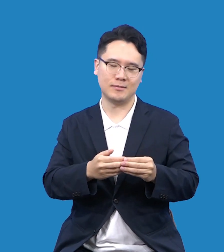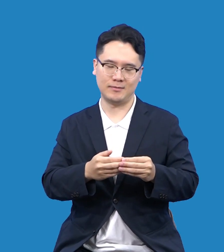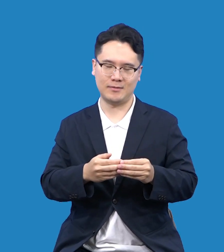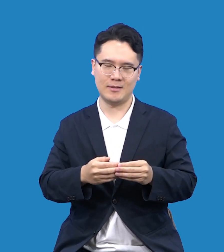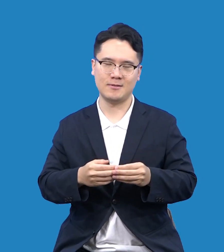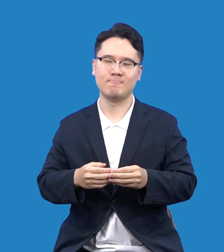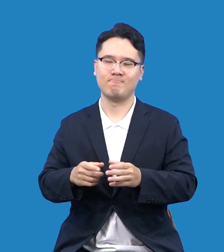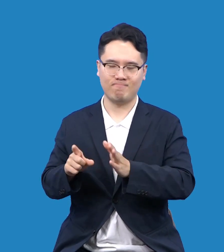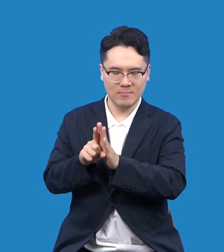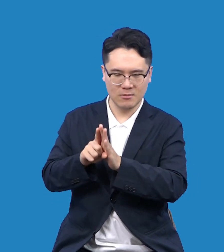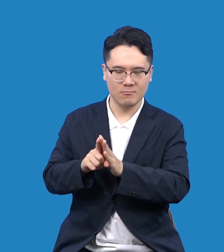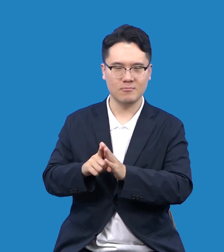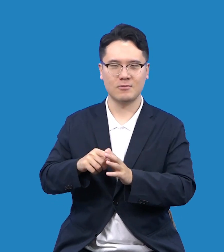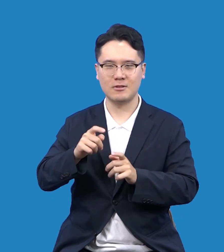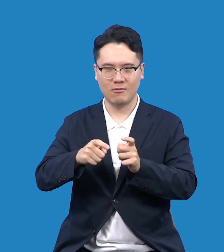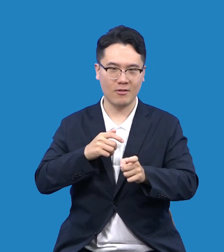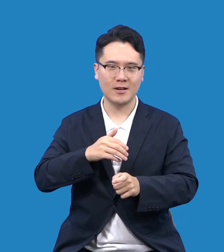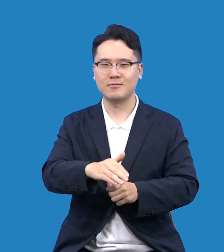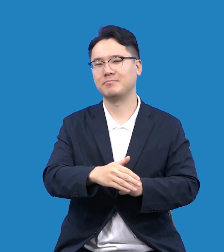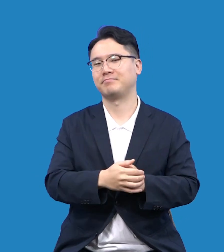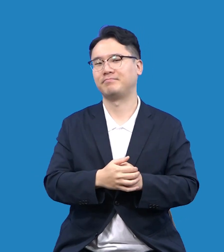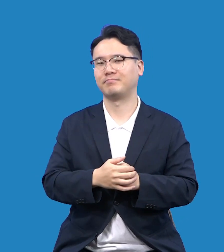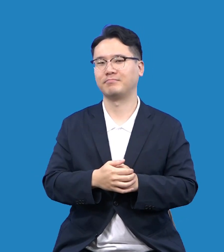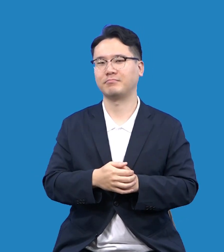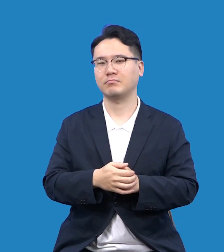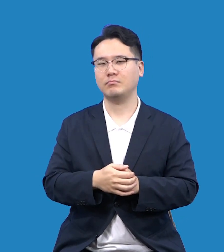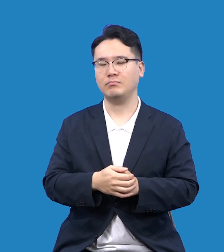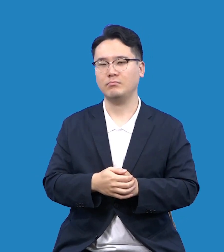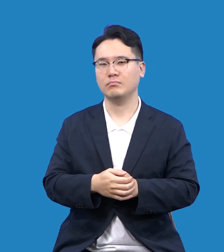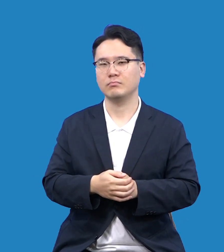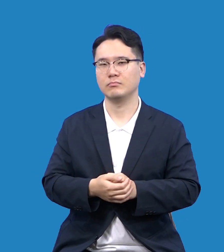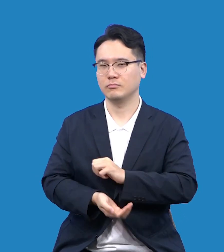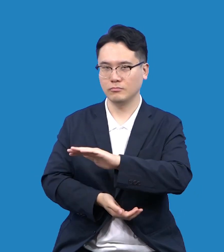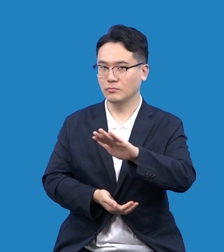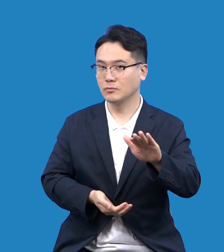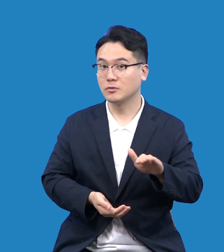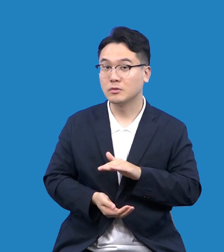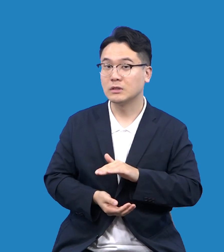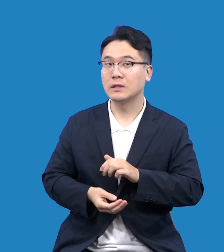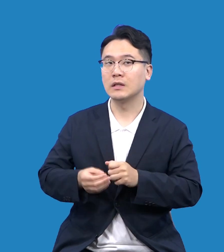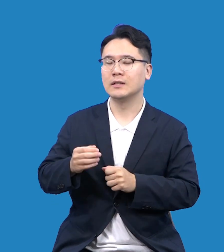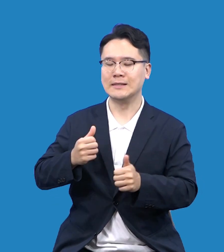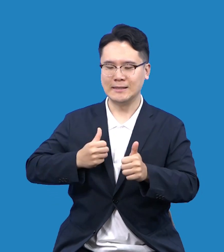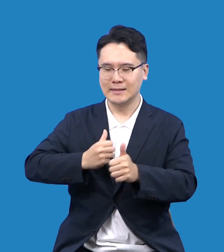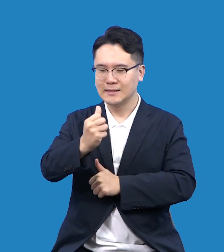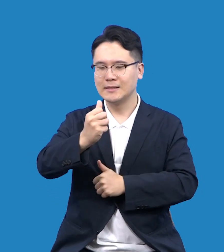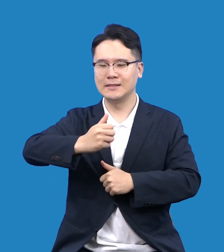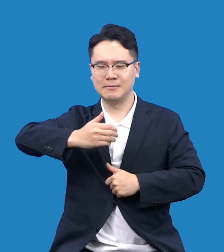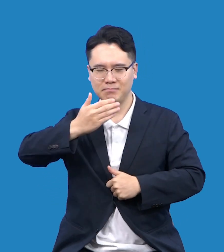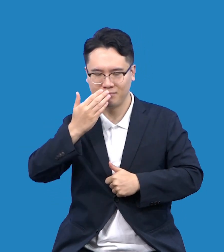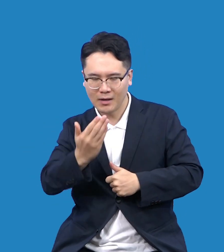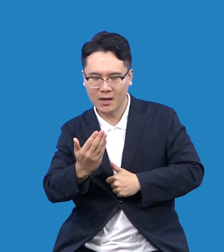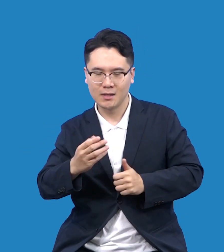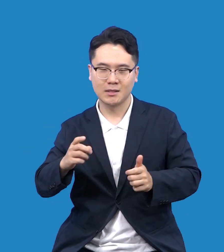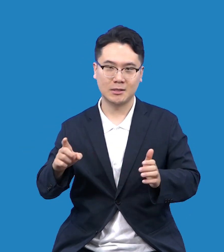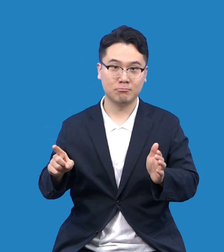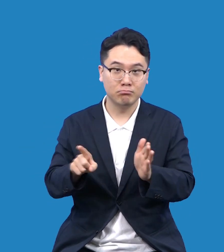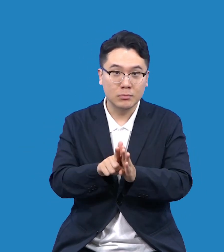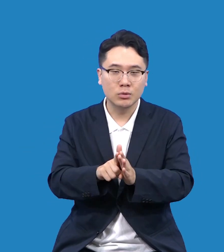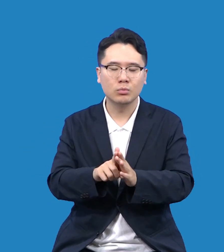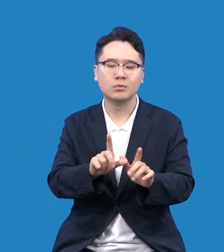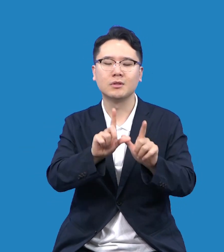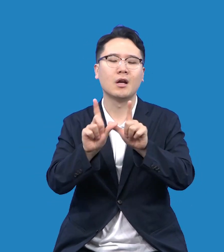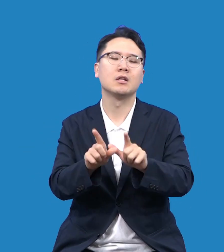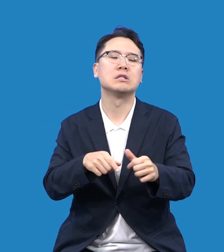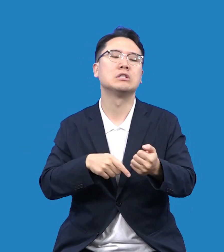바라보기. 자, 우리들 하나님의 백성들이 이런 승리의 가능성을 믿고 사는 이유가